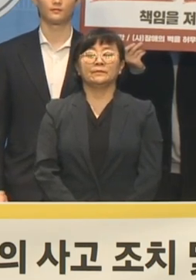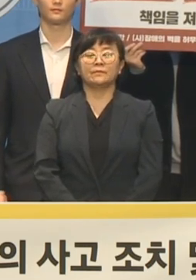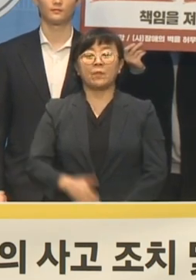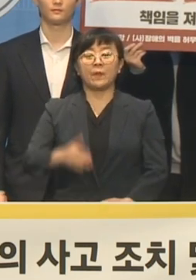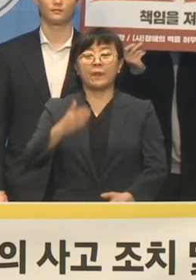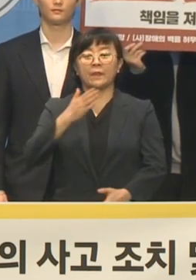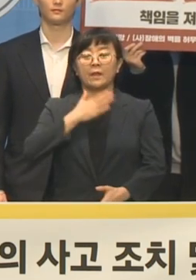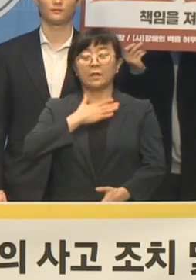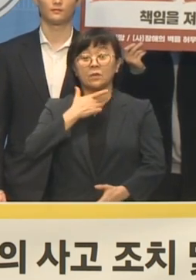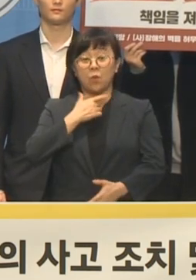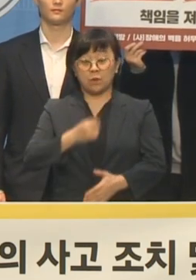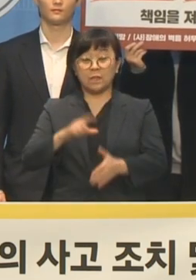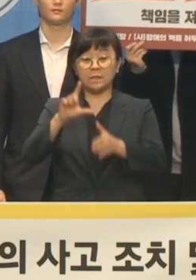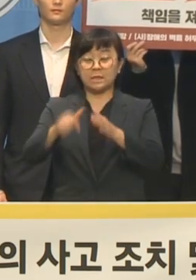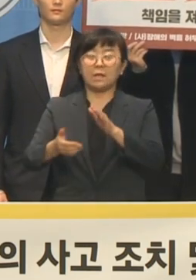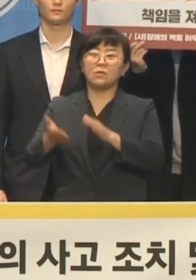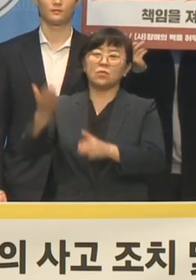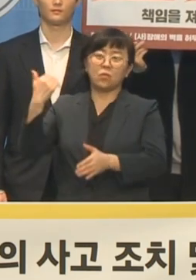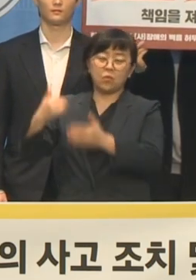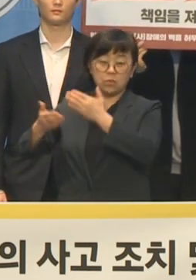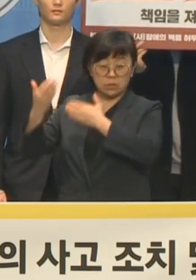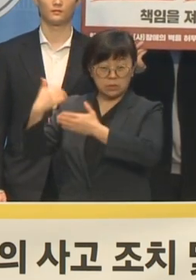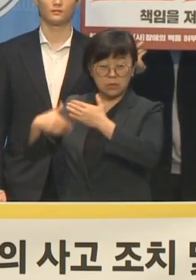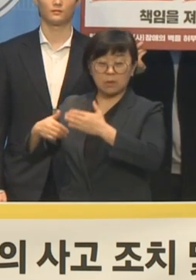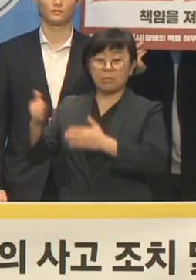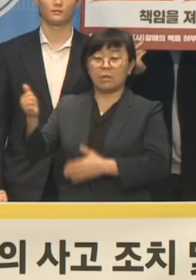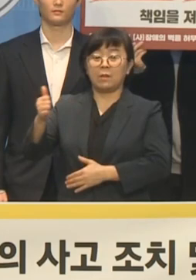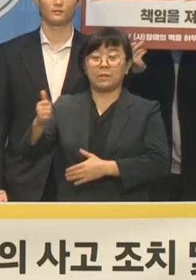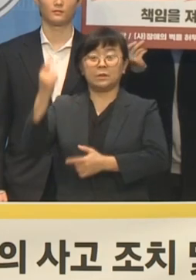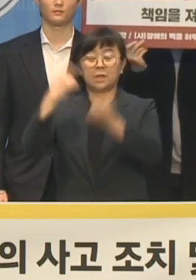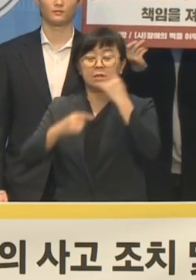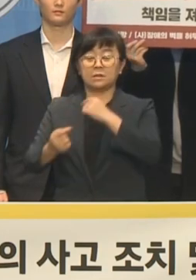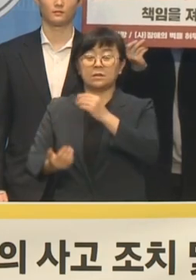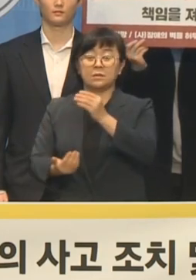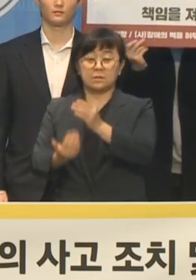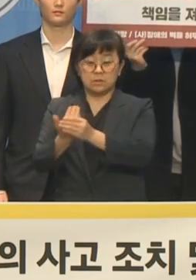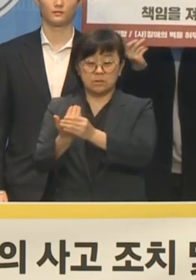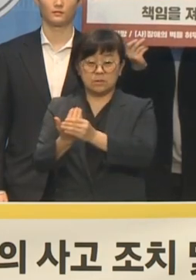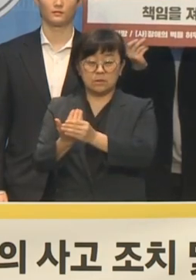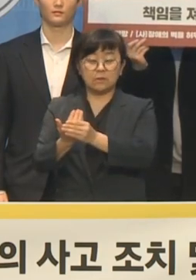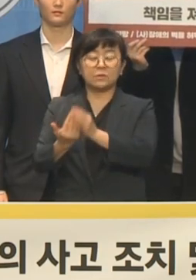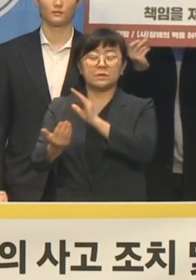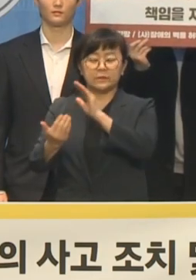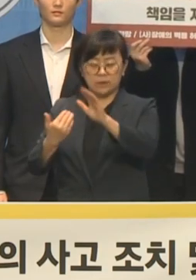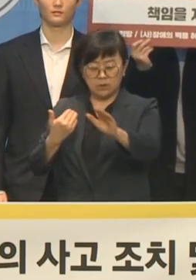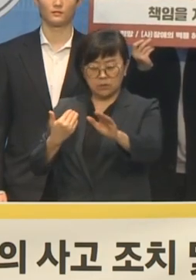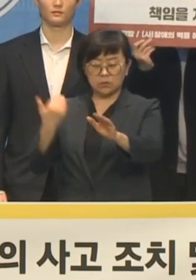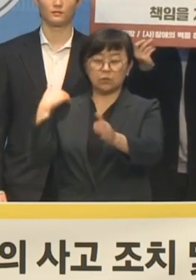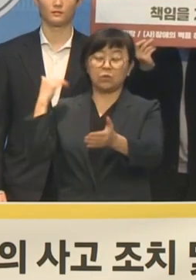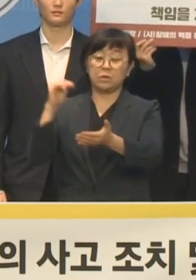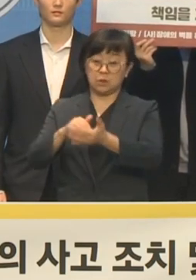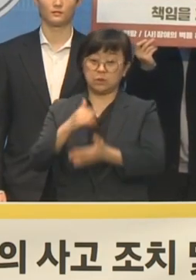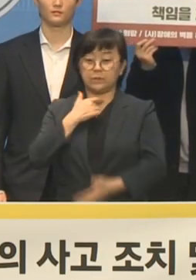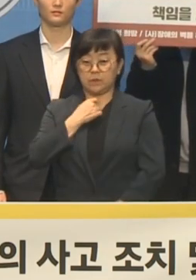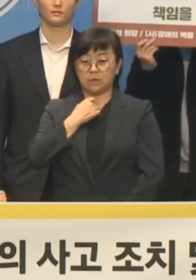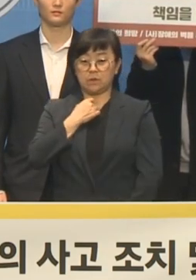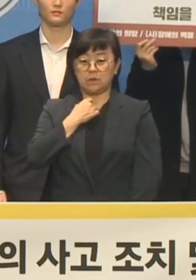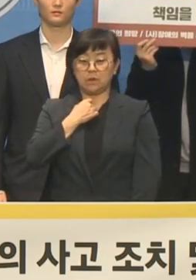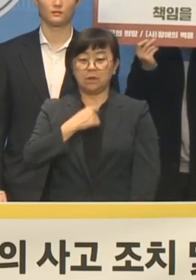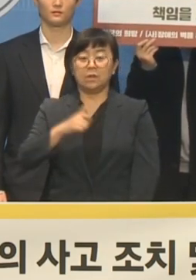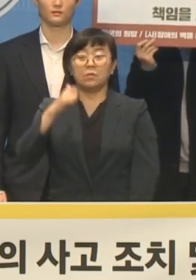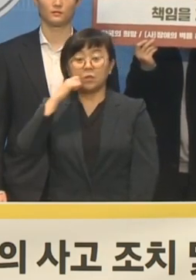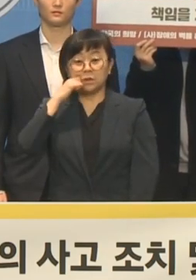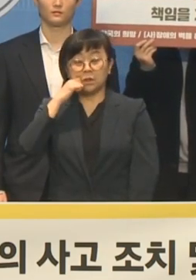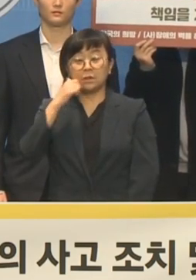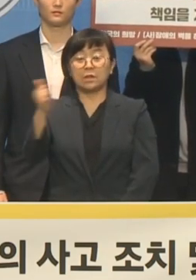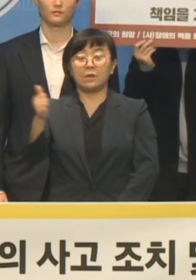저의 소원은 시간을 돌려서 남편이 다치기 전으로 돌아가는 것입니다. 그러나 그럴 수 없기에